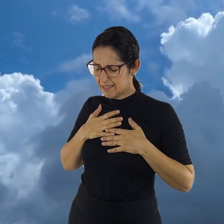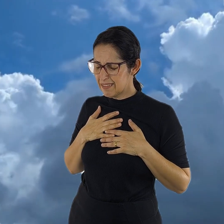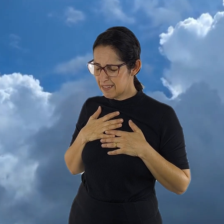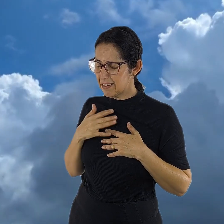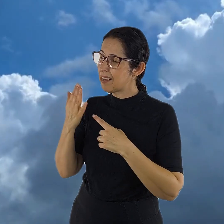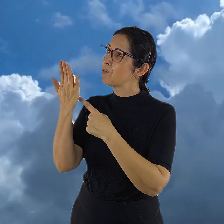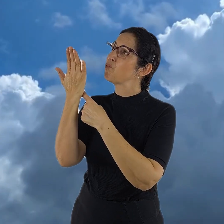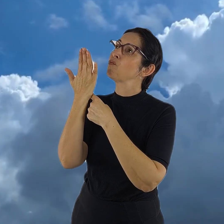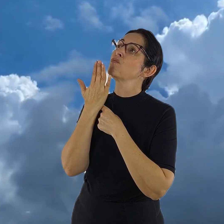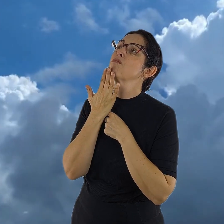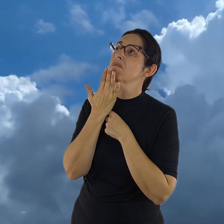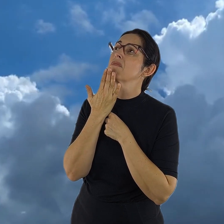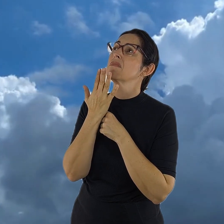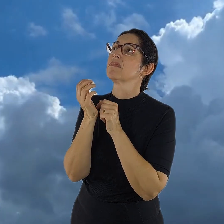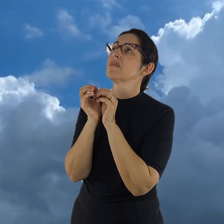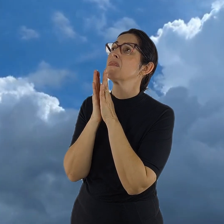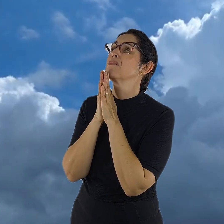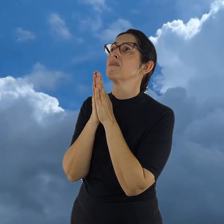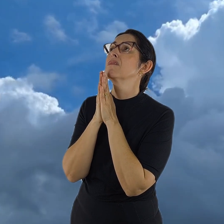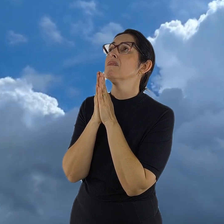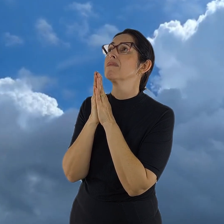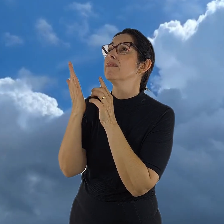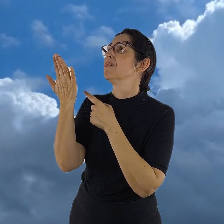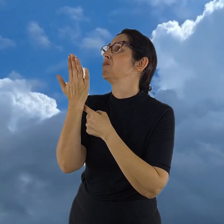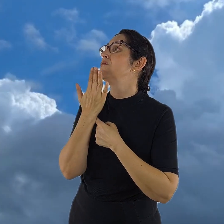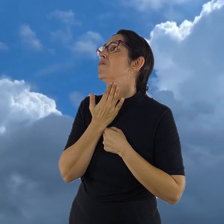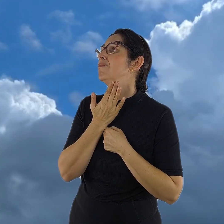Me ajuda, Senhor.